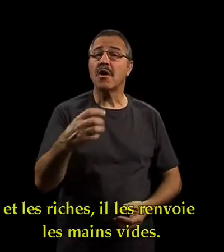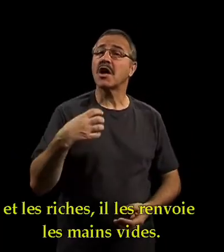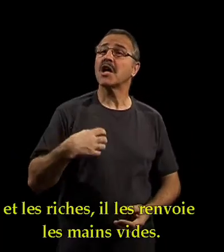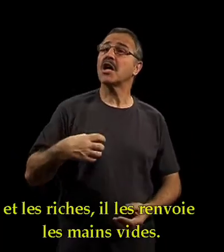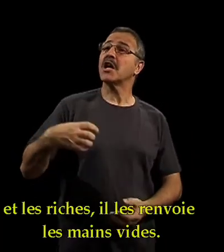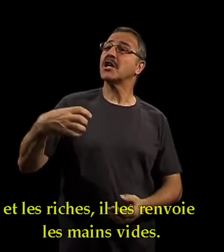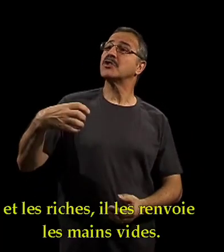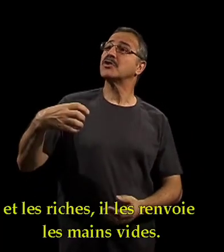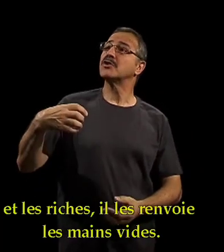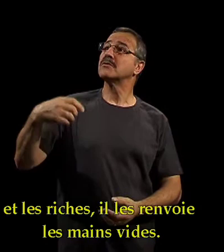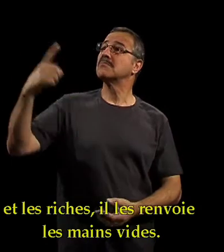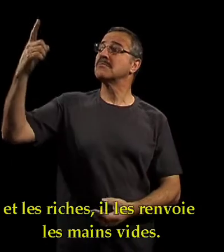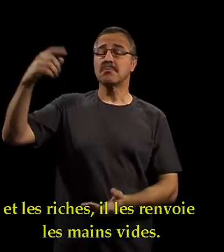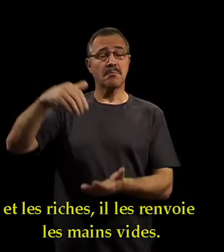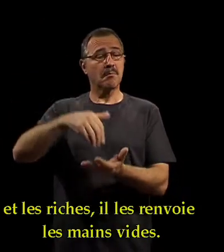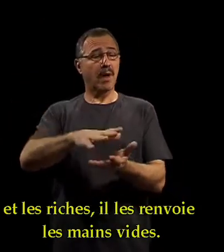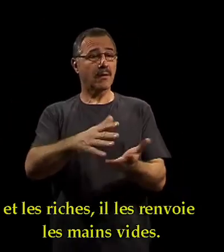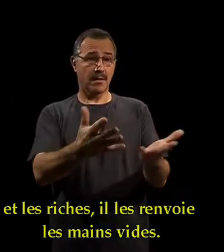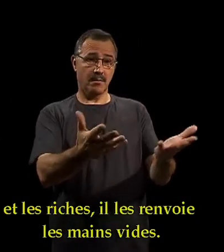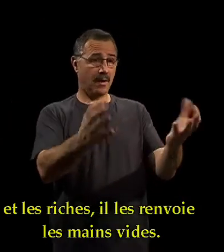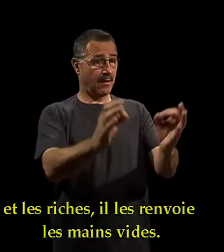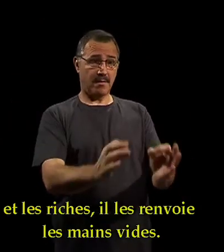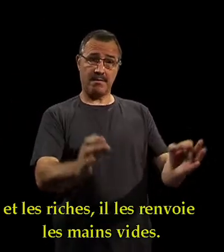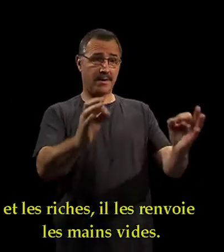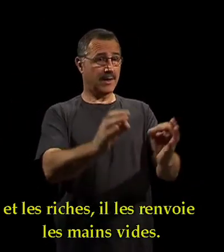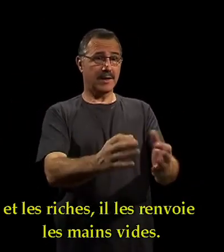Et les riches, il les renvoie les mains vides.